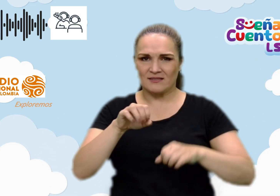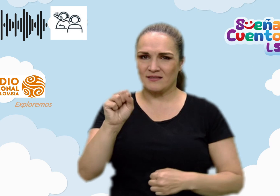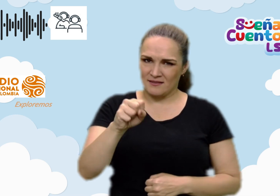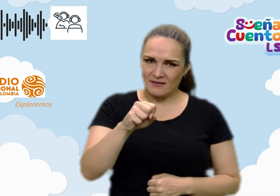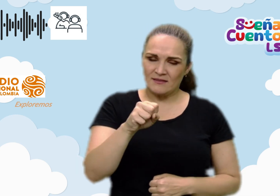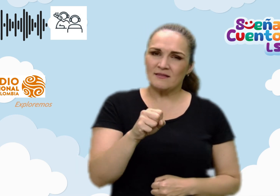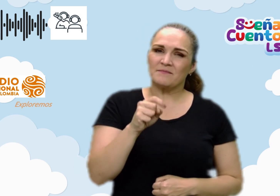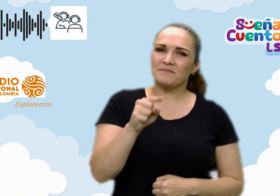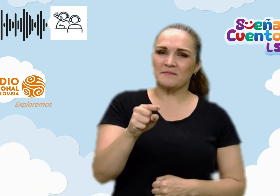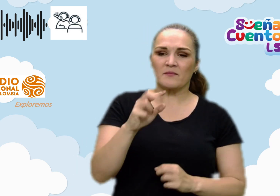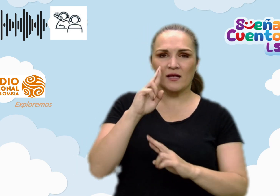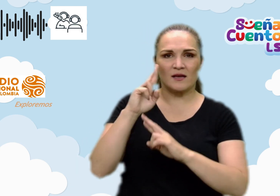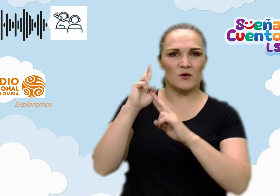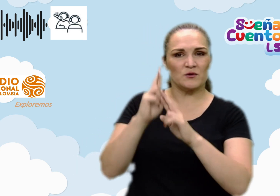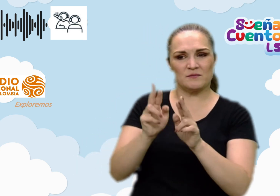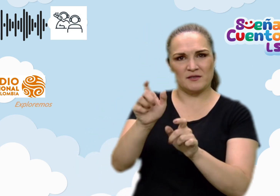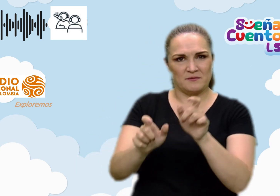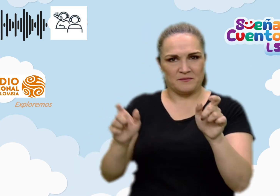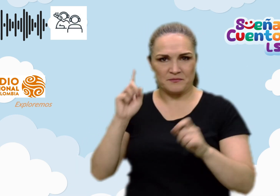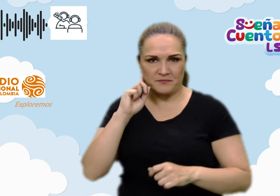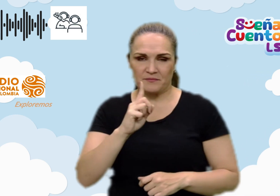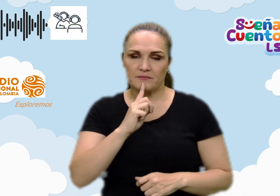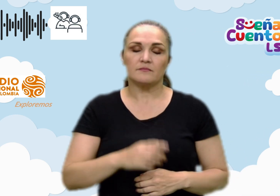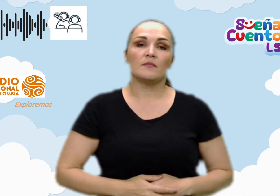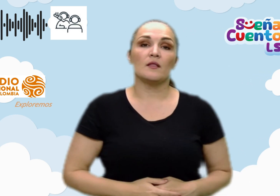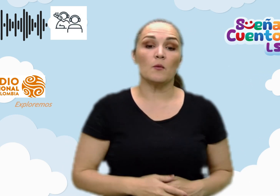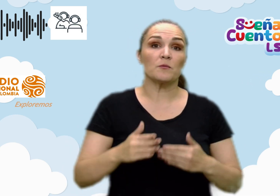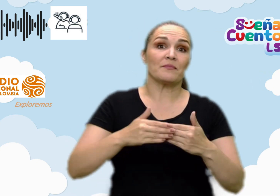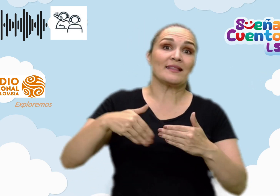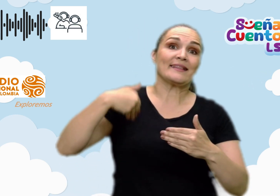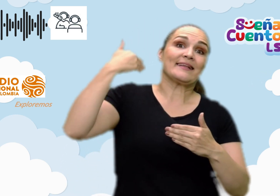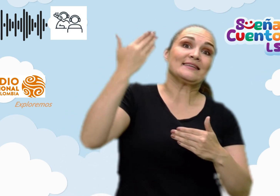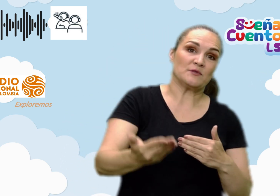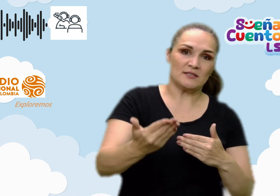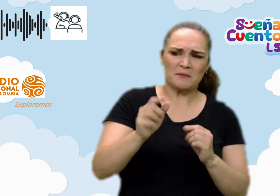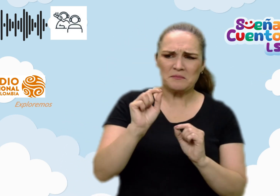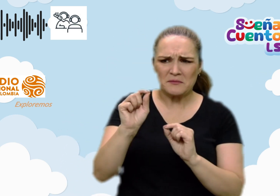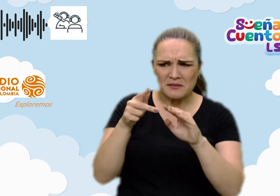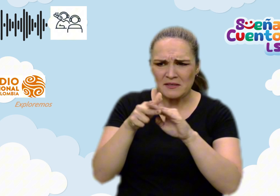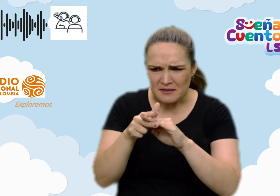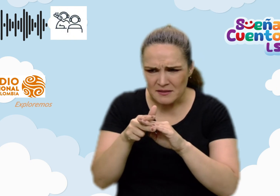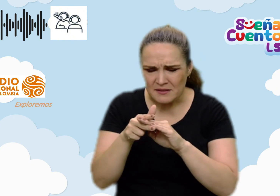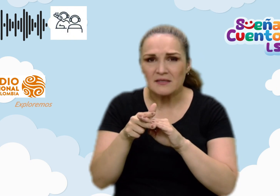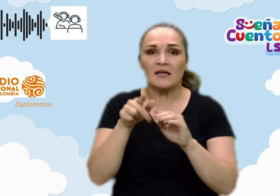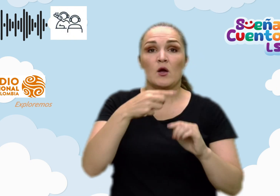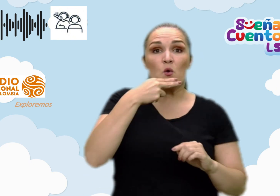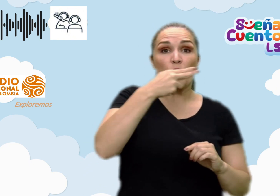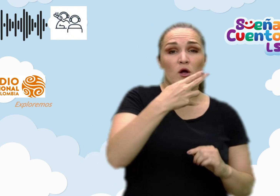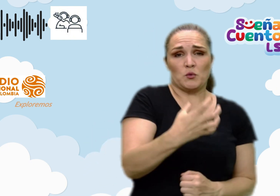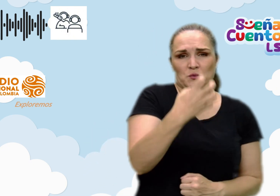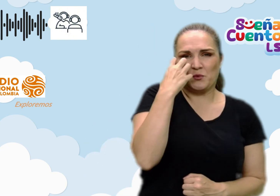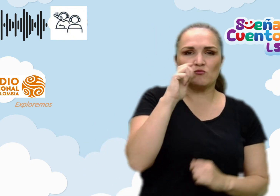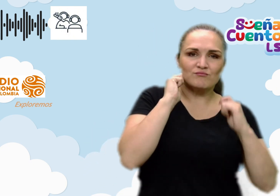porque es muy, muy, muy importante de reconocer a la población. Entonces, luego, perdóname,